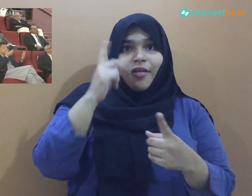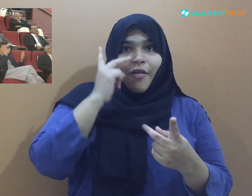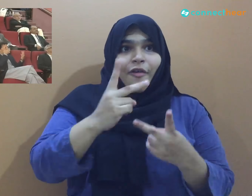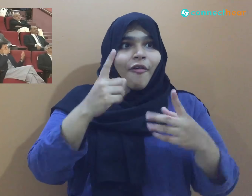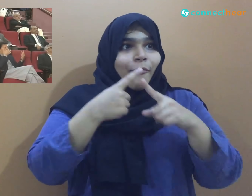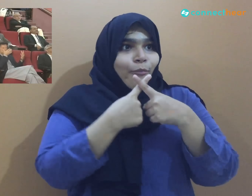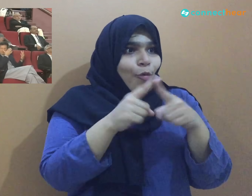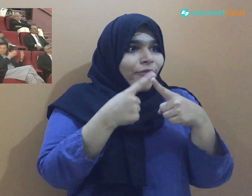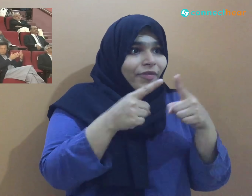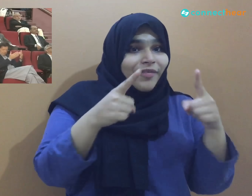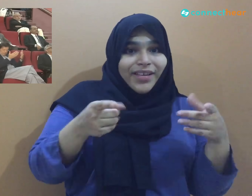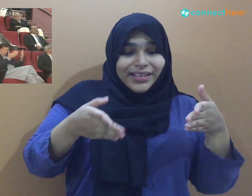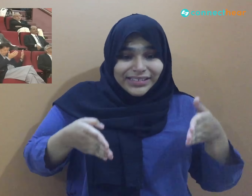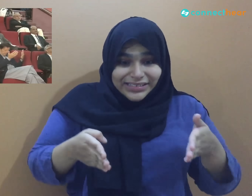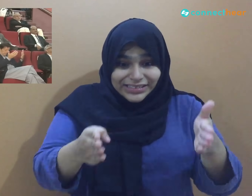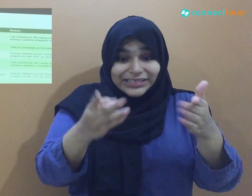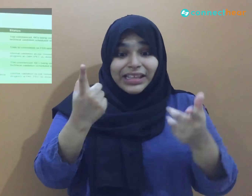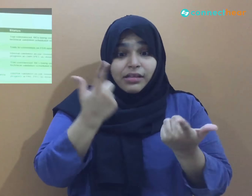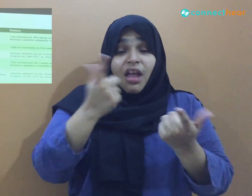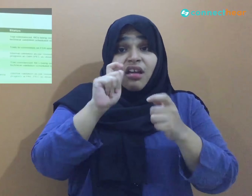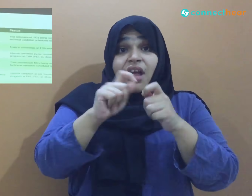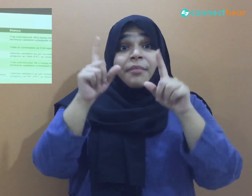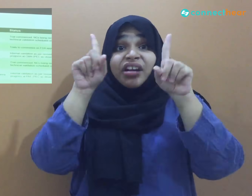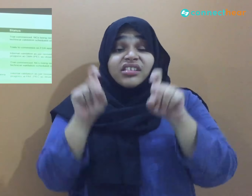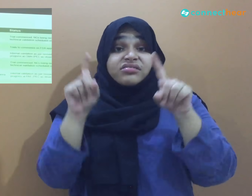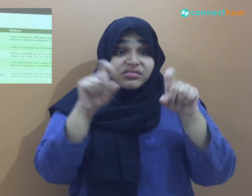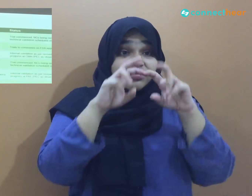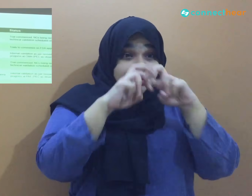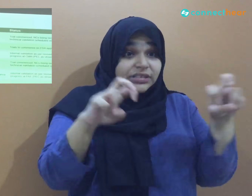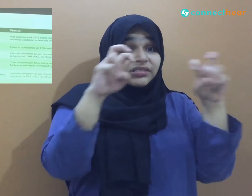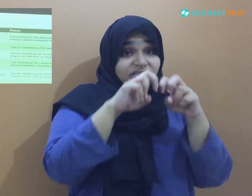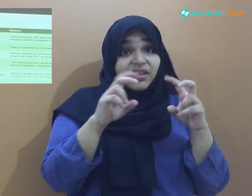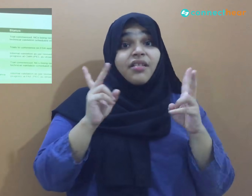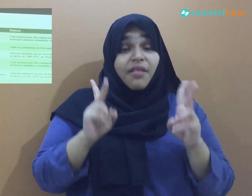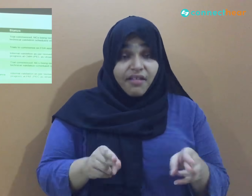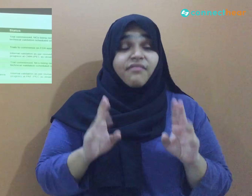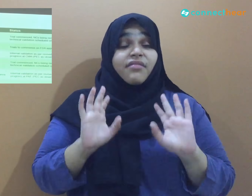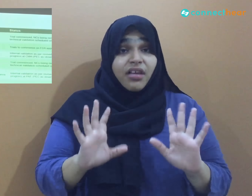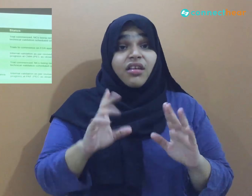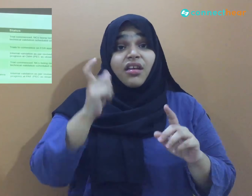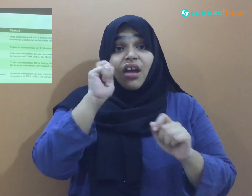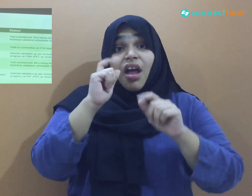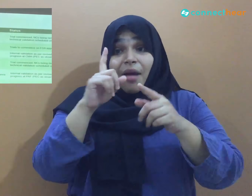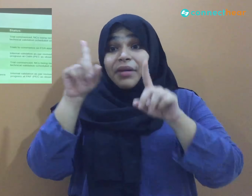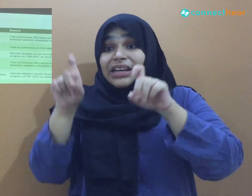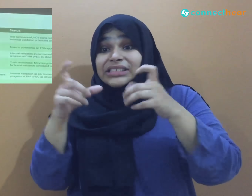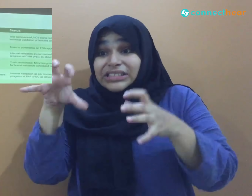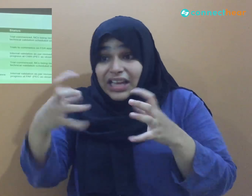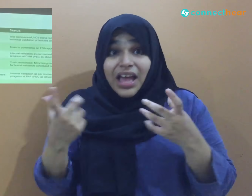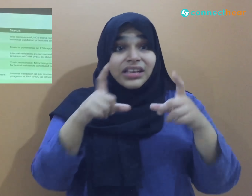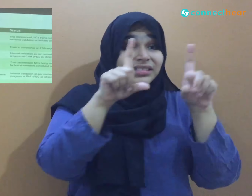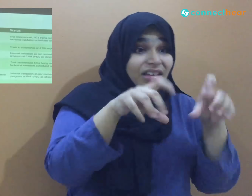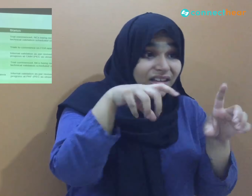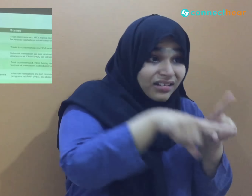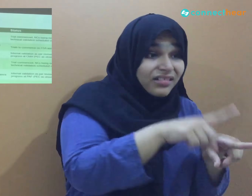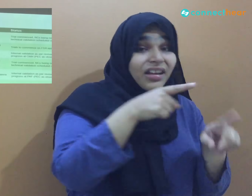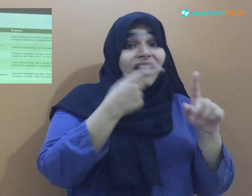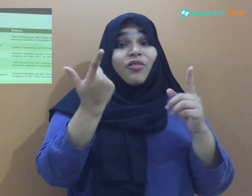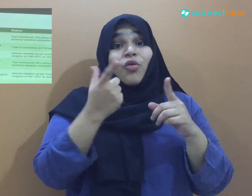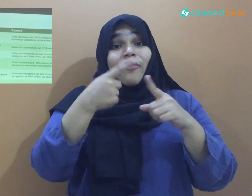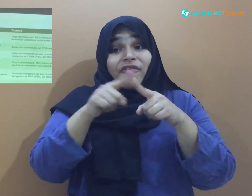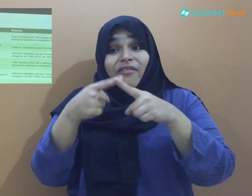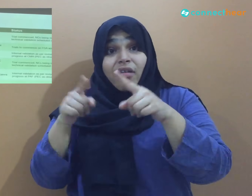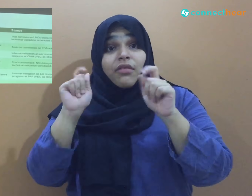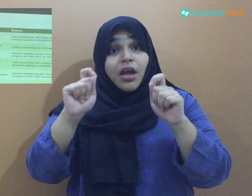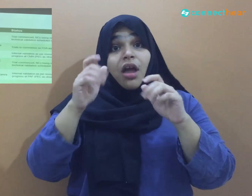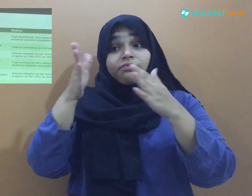جو مختلف جو وینٹیلیٹرز ہیں وہ کس سٹیج کے اوپر ہیں. ڈائگنوزک ایسس ٹیکنالوجی کا کہاں پہ ٹرائی ہو رہا ہے, پاک وینٹ جو ہے وہ اس وقت